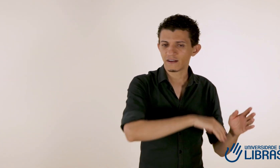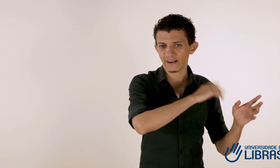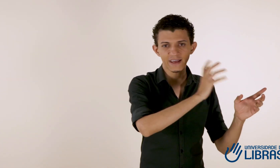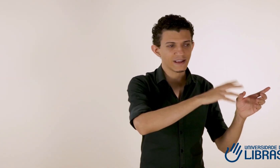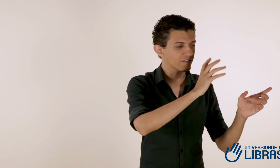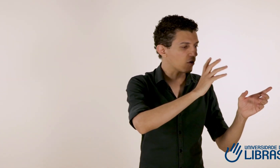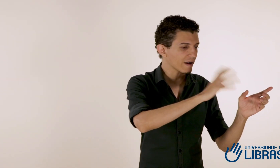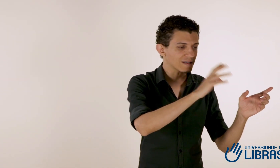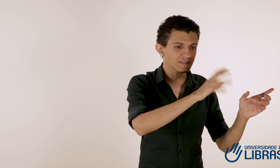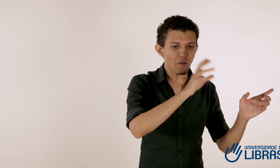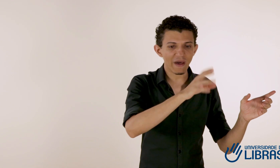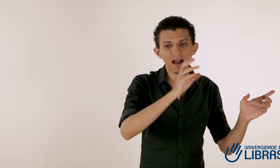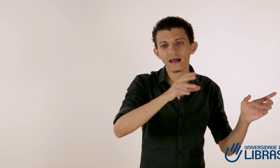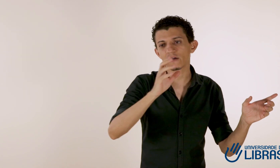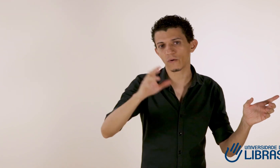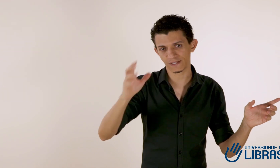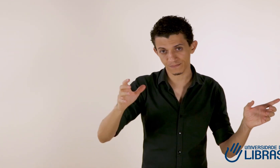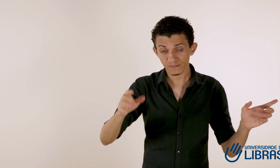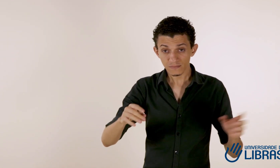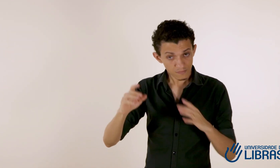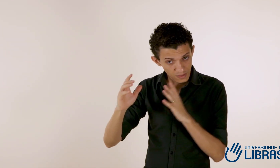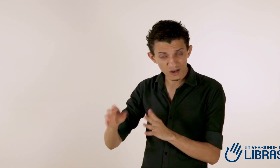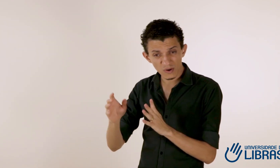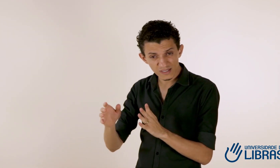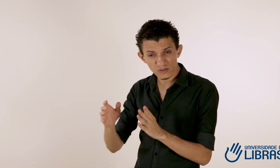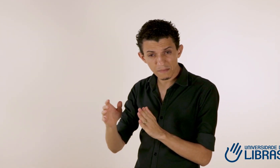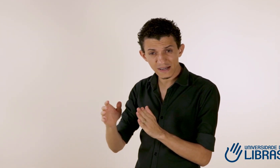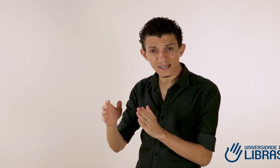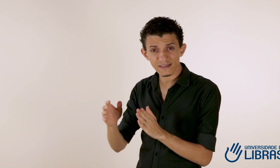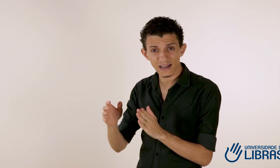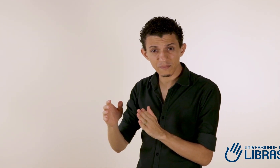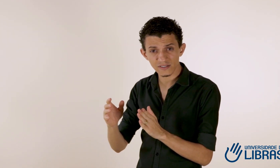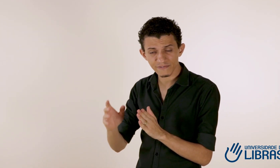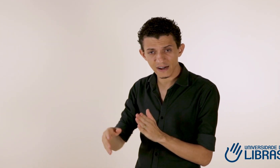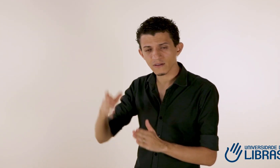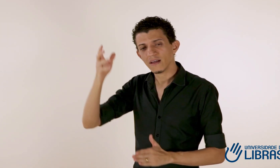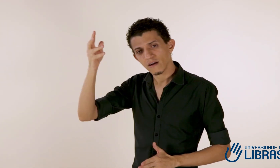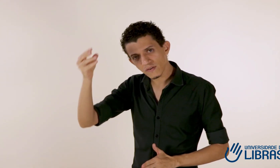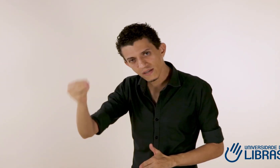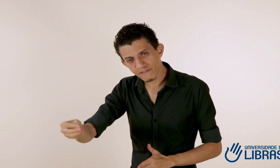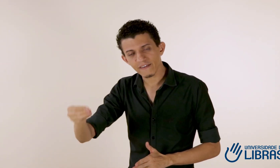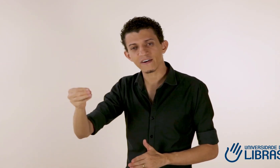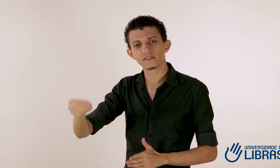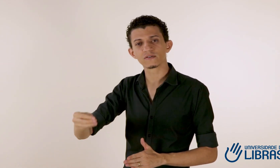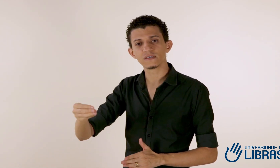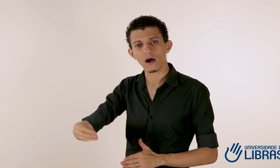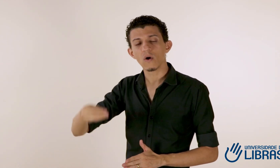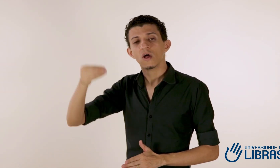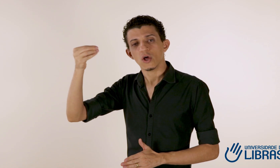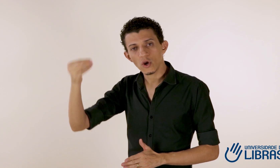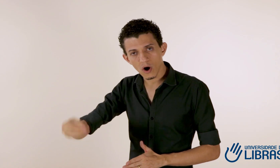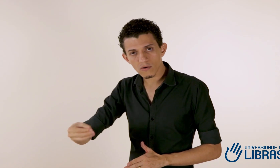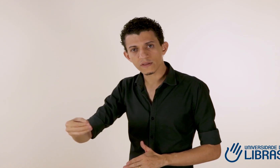vai querer colocar sinal para cada coisa. Enquanto você estuda baseado na Libras de fato, você vai fazer o sinal no